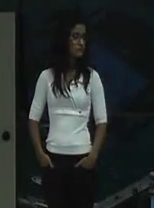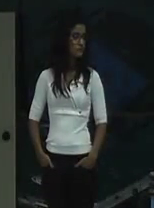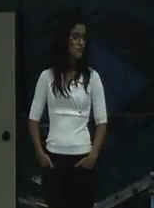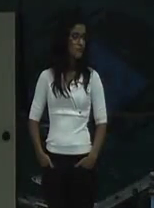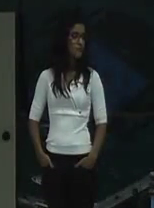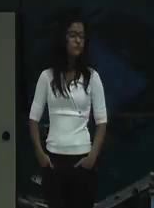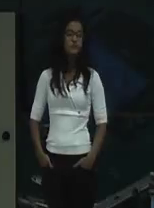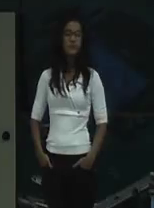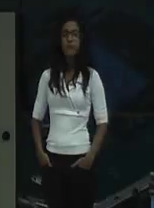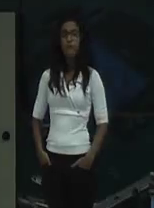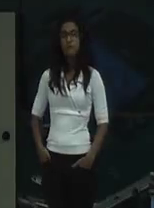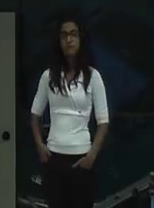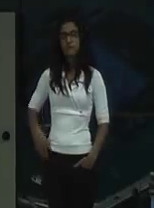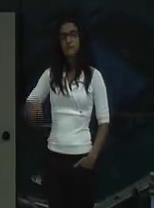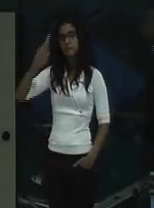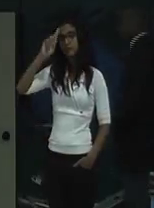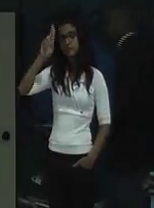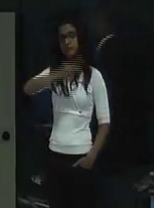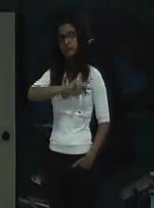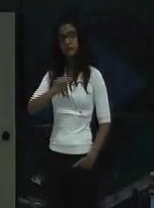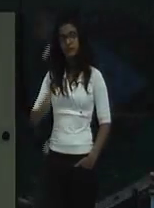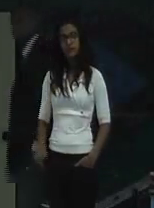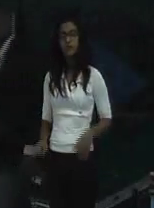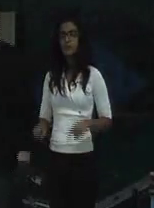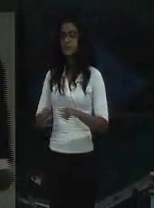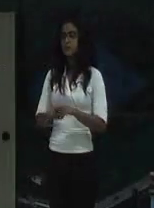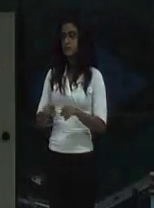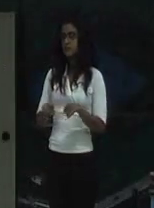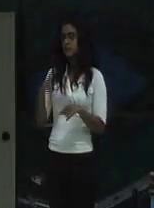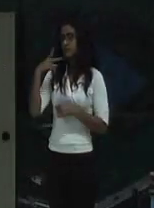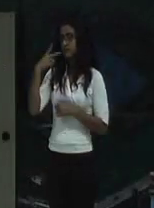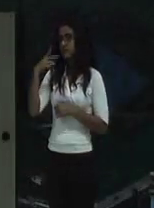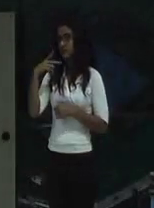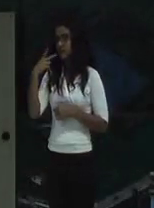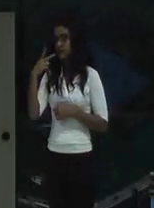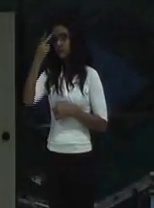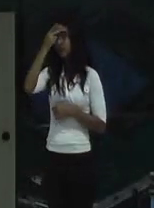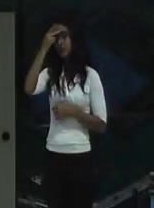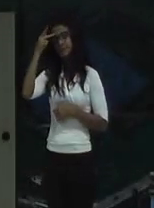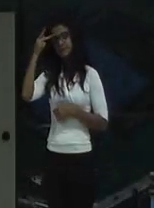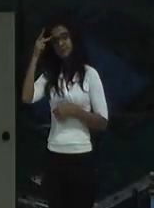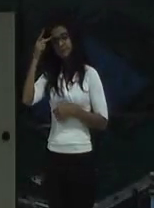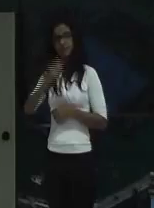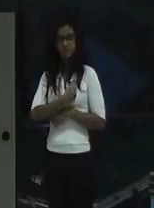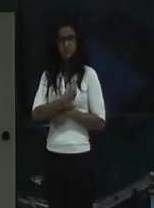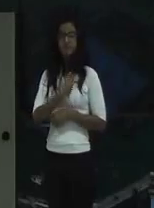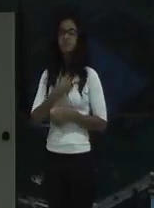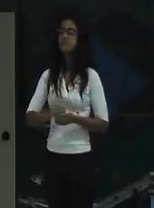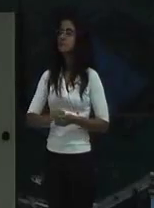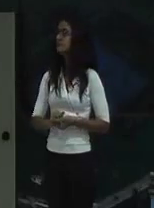Senhor presidente, senhores vereadores, parcela da comunidade aqui presente.